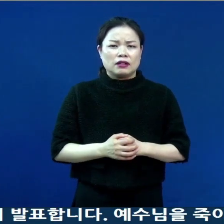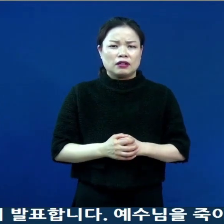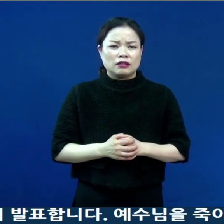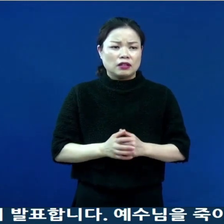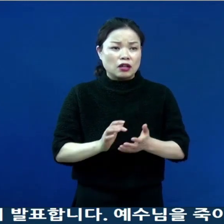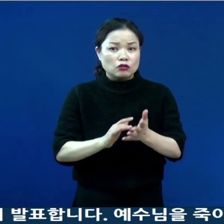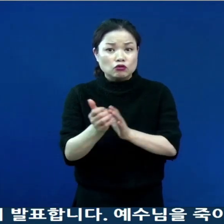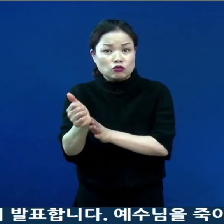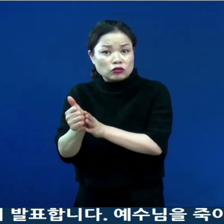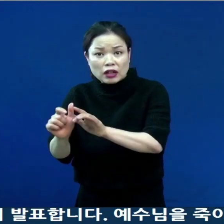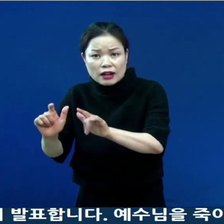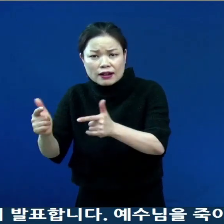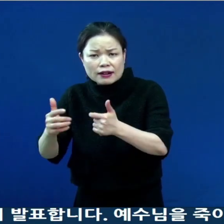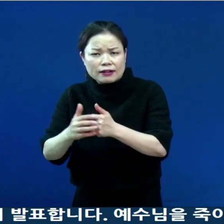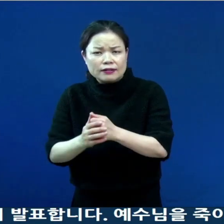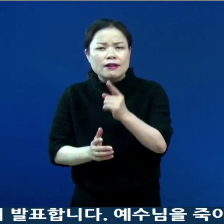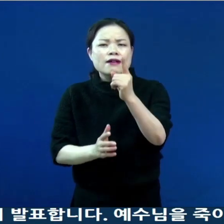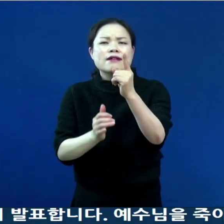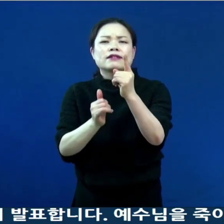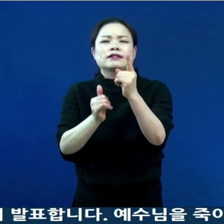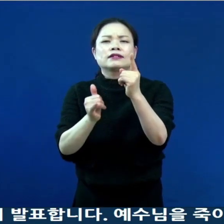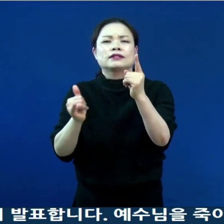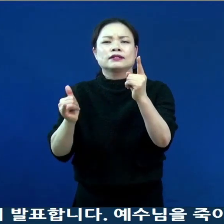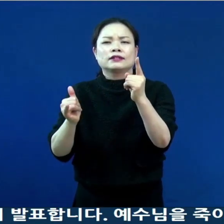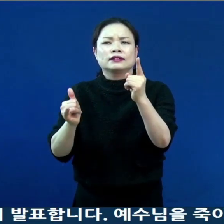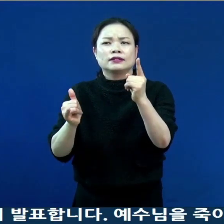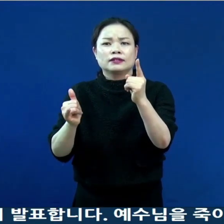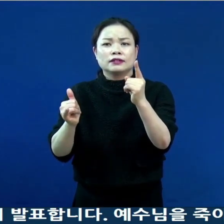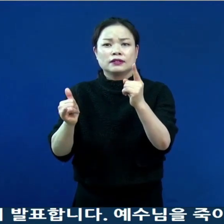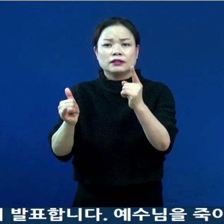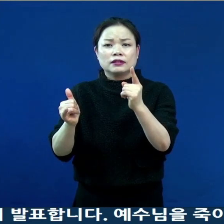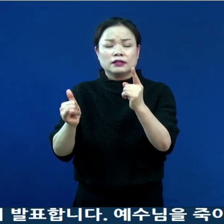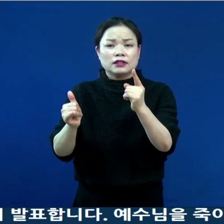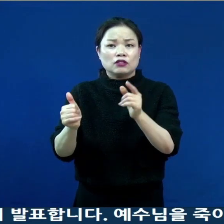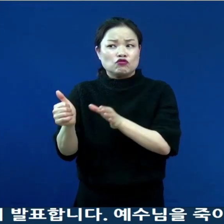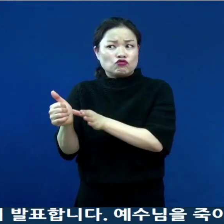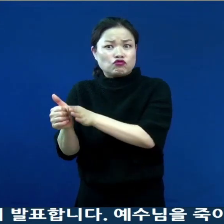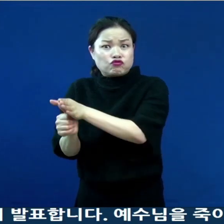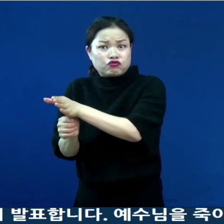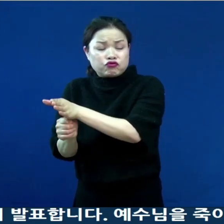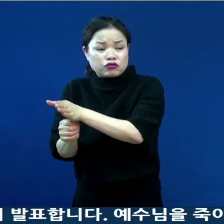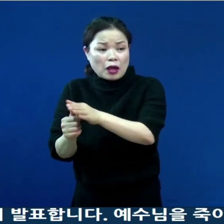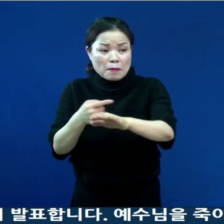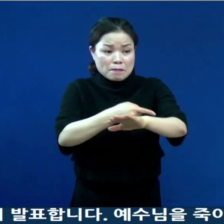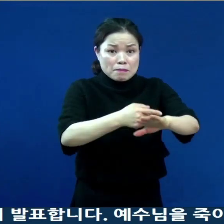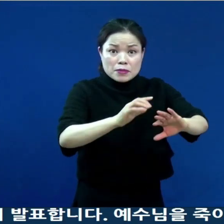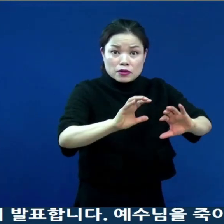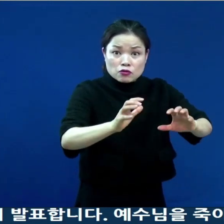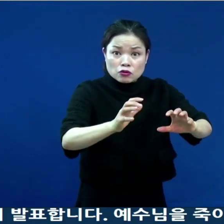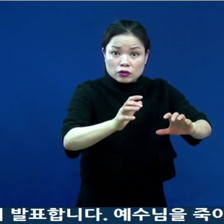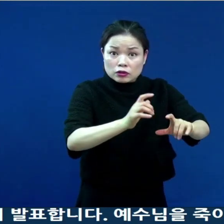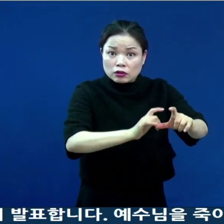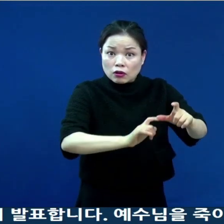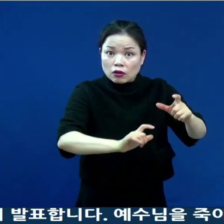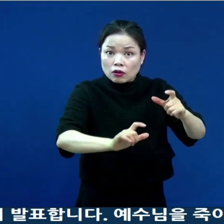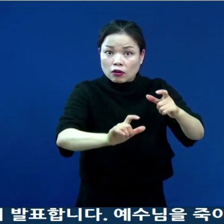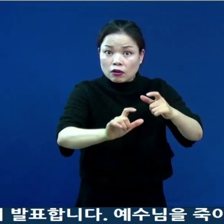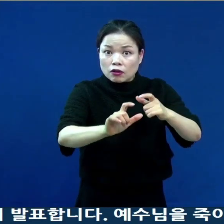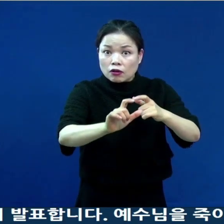죽이자 이렇게 얘기를 안 하고 한 사람을 우리가 처리해서 우리 온 민족이 더